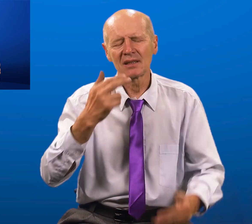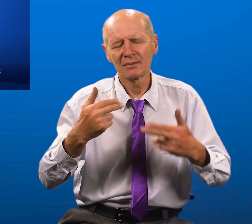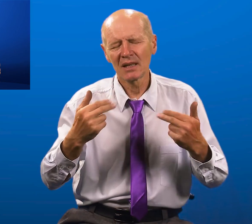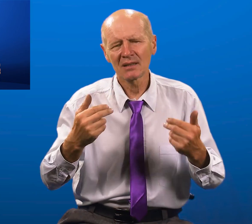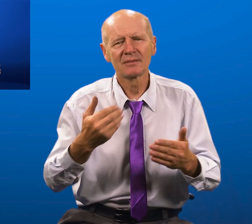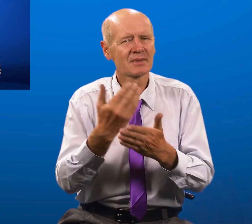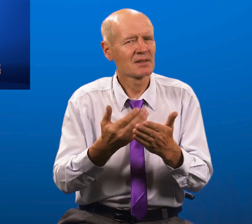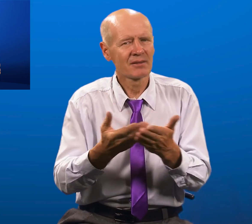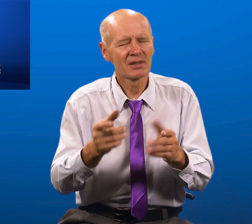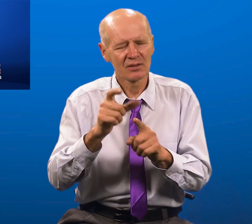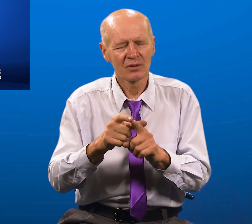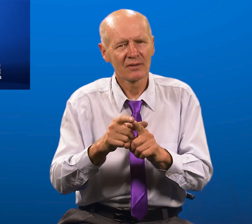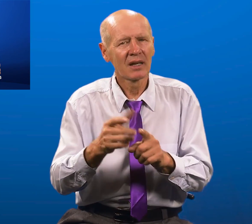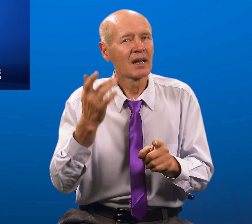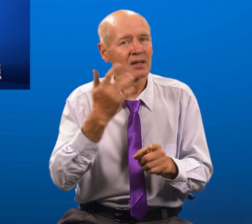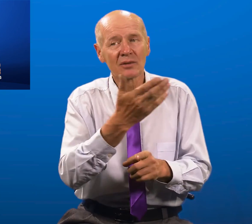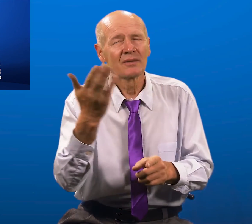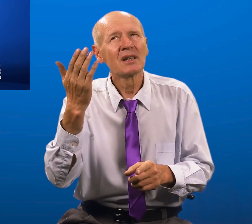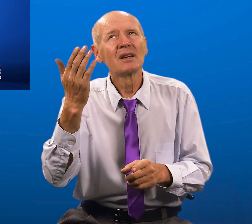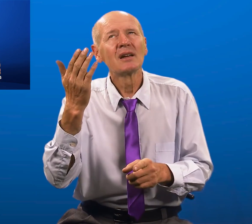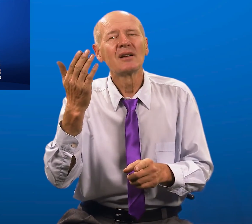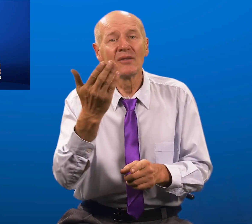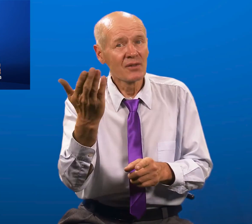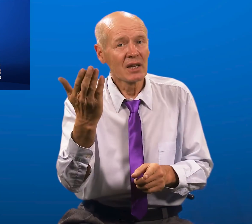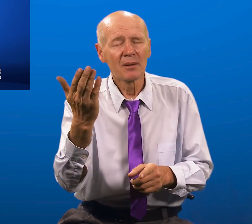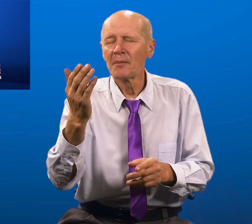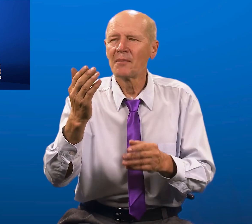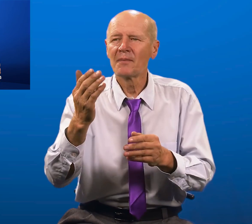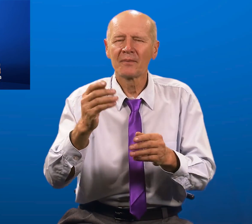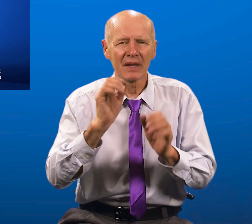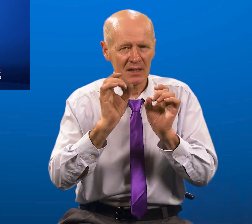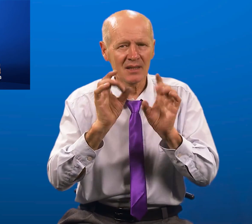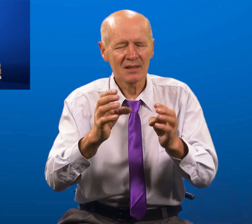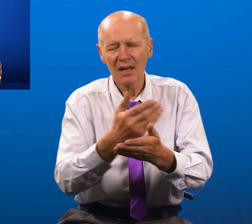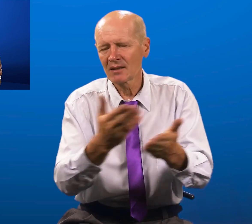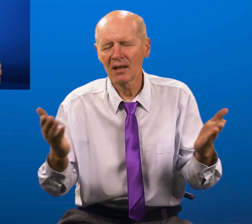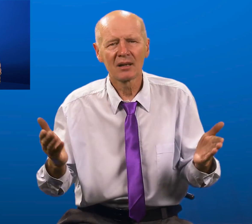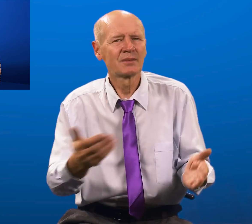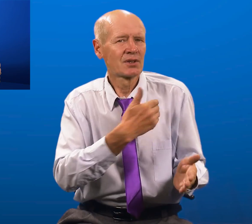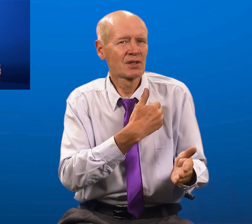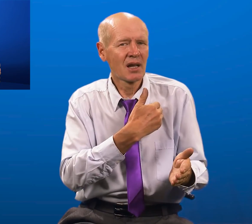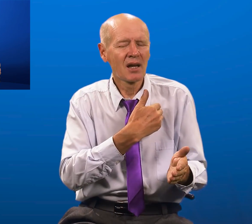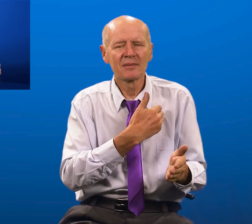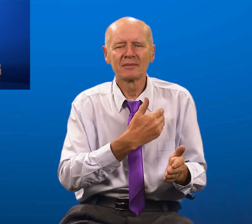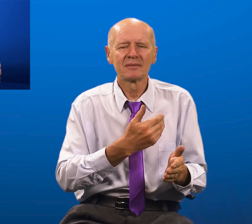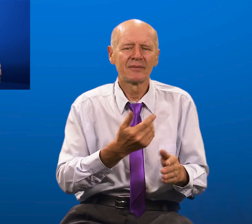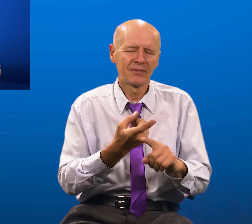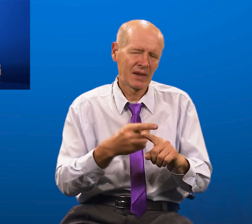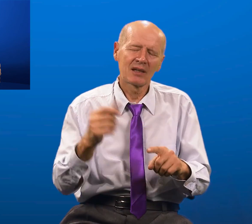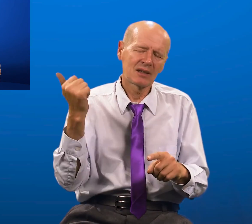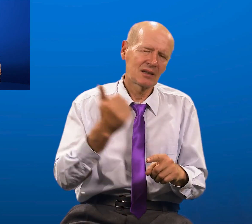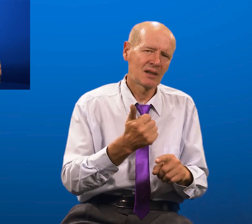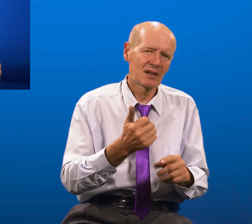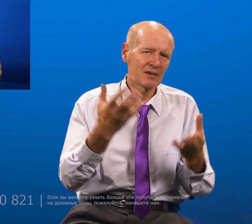Благодарим вас, пастор, за наставление, за слово, которым вы поделились с нами. Ну, а мы вам желаем благословленной